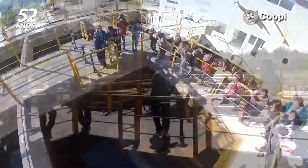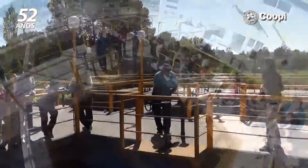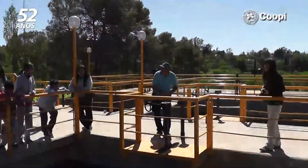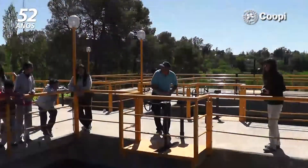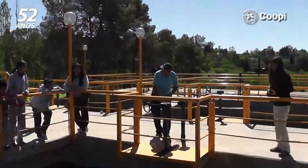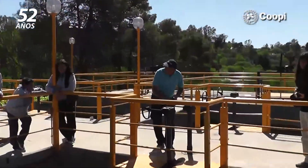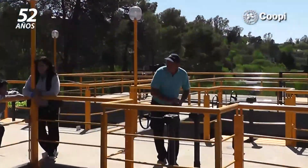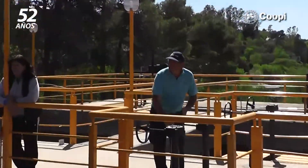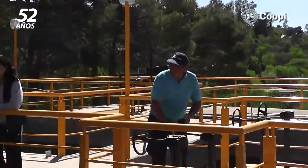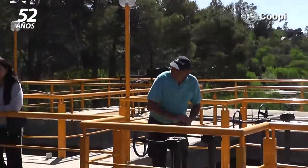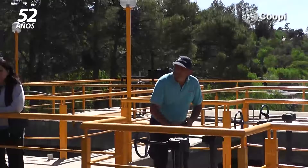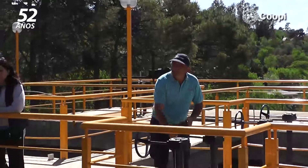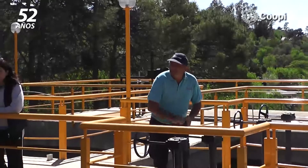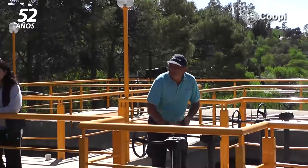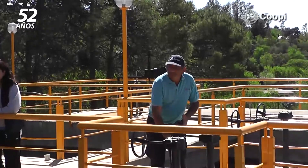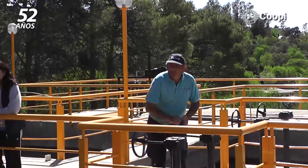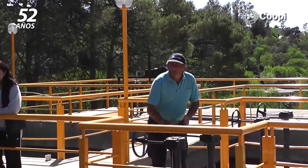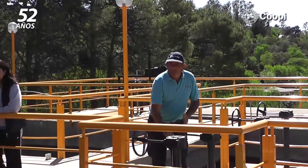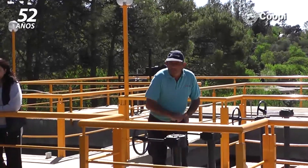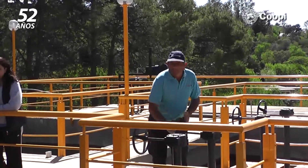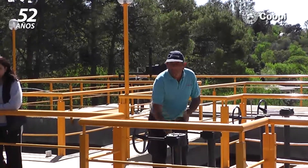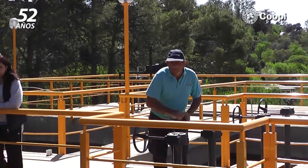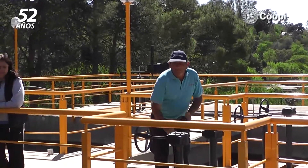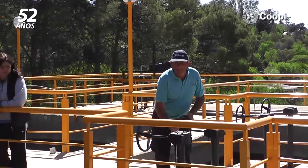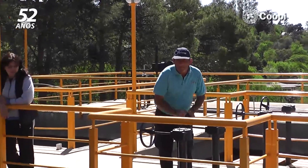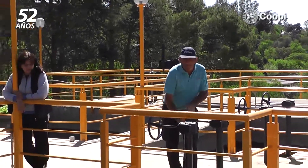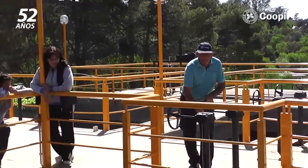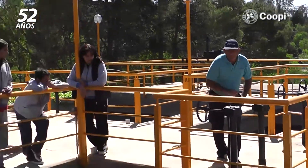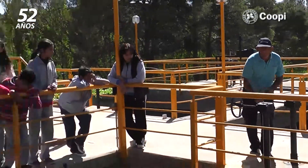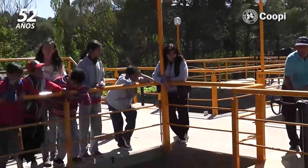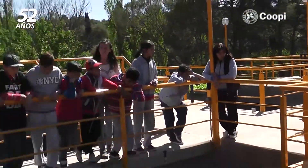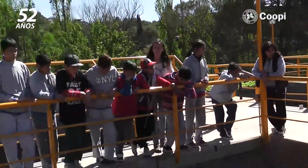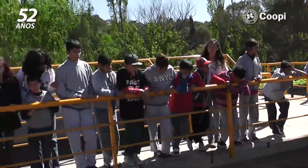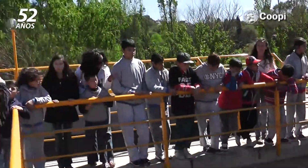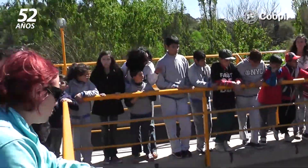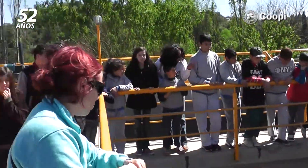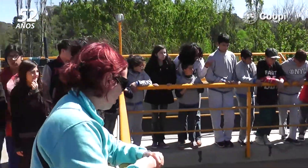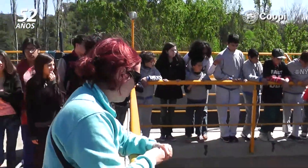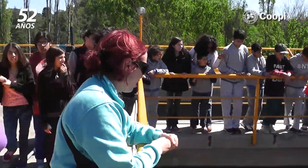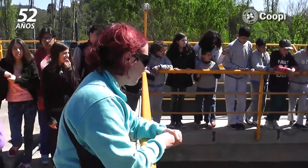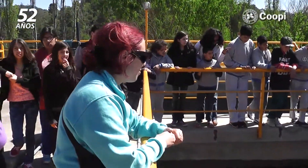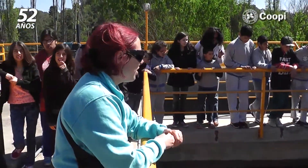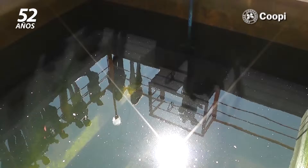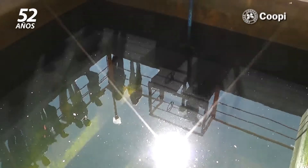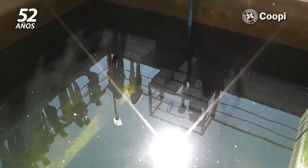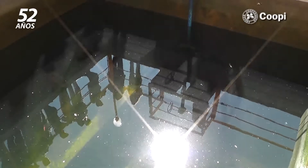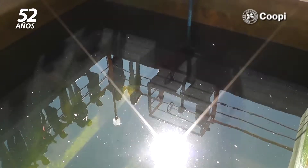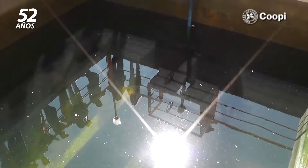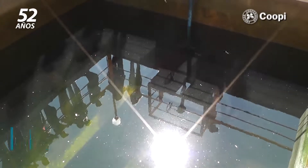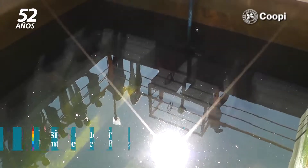¿Sí? Ana. Es el operador que está de turno ahora. Fíjense,